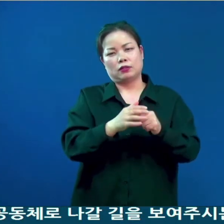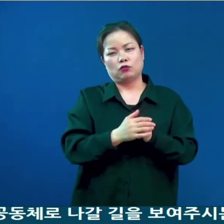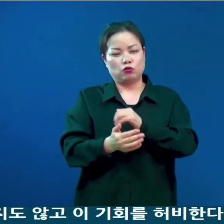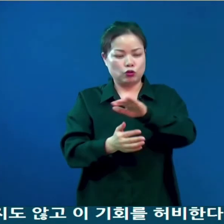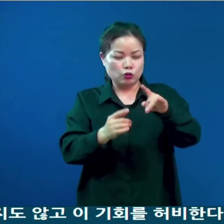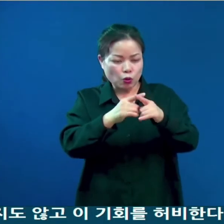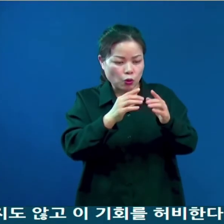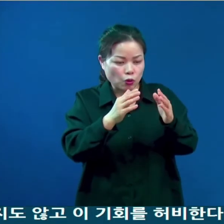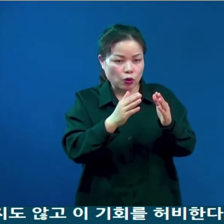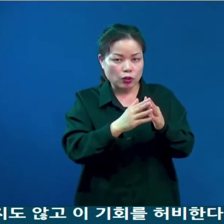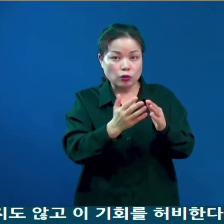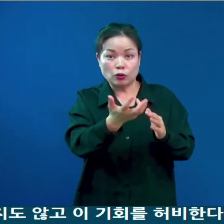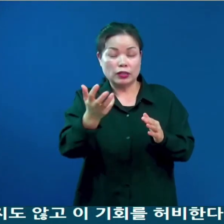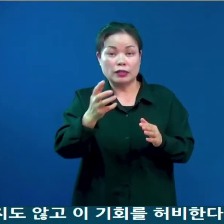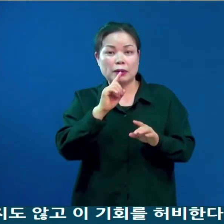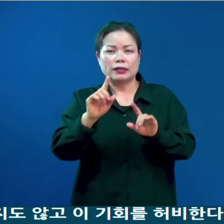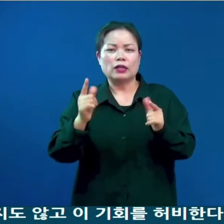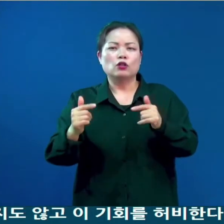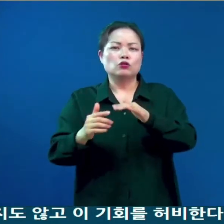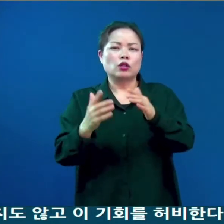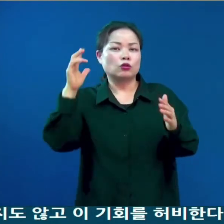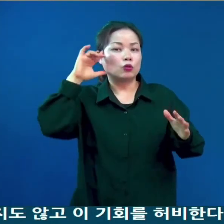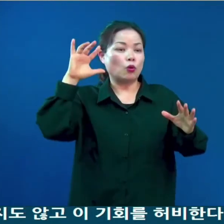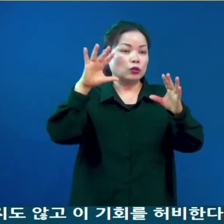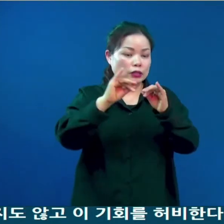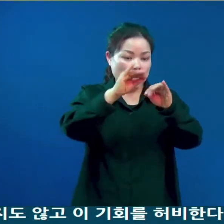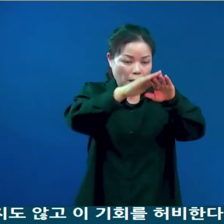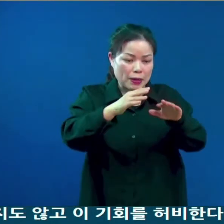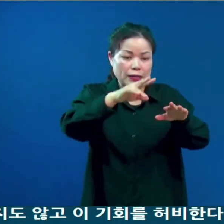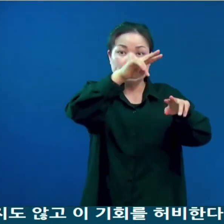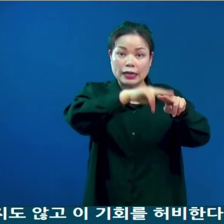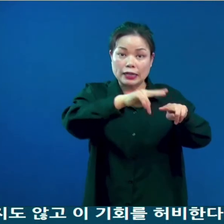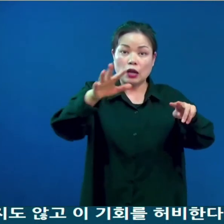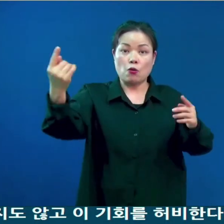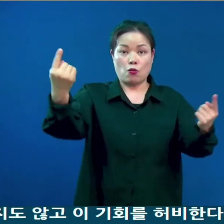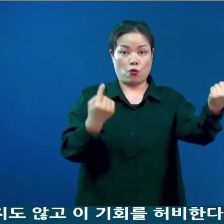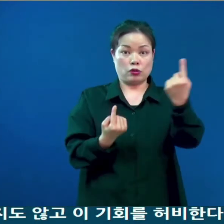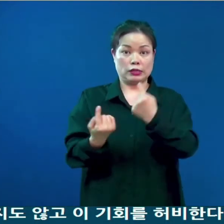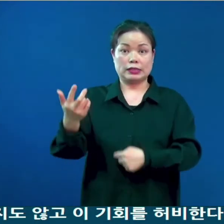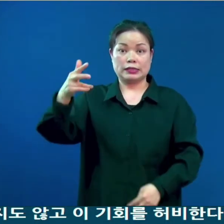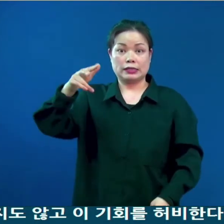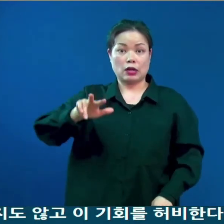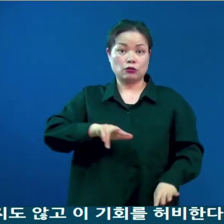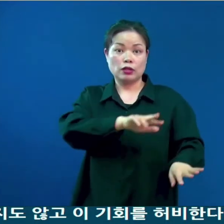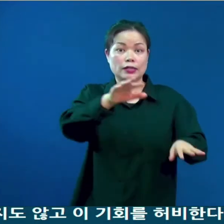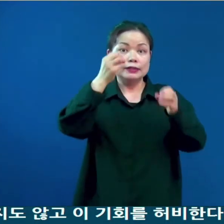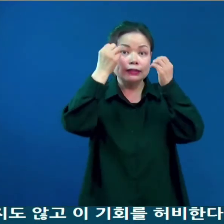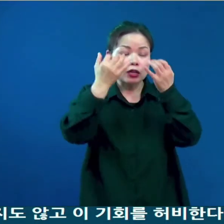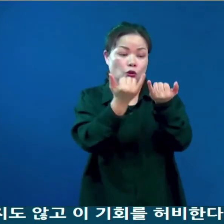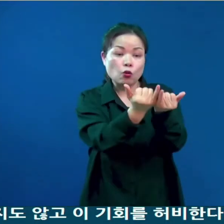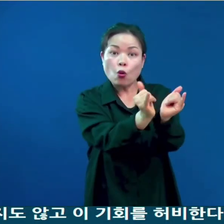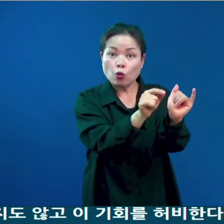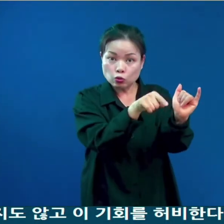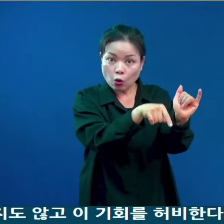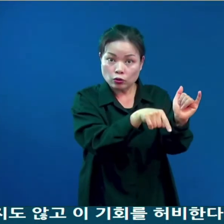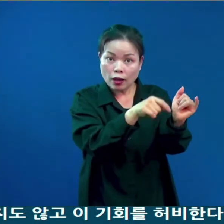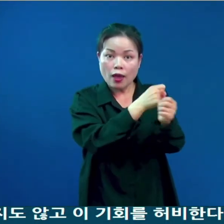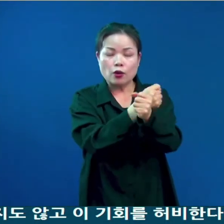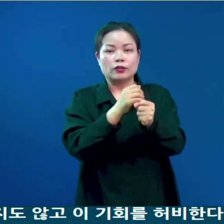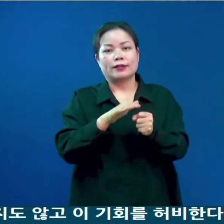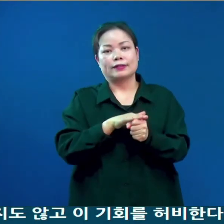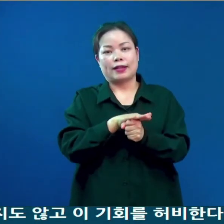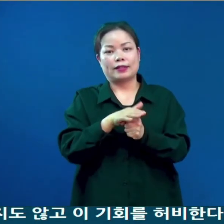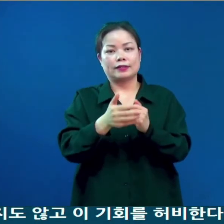우리 교회로 옮긴다는 얘기는 아닙니다. 우리가 동일한 예배 자리에 나온다 할지라도 우리가 새로운 공동체, 용서와